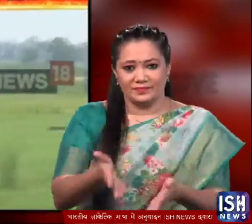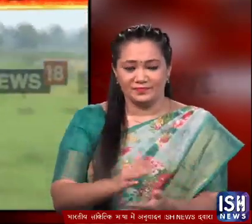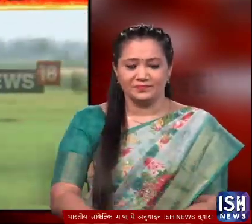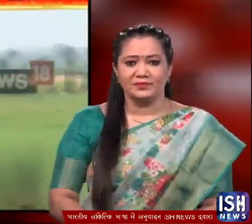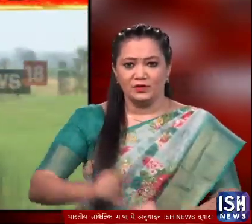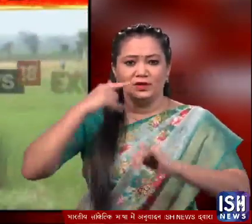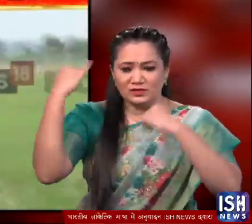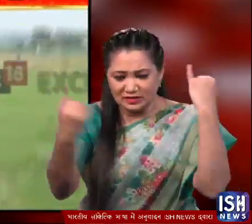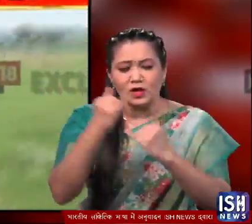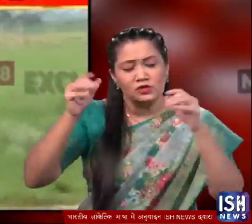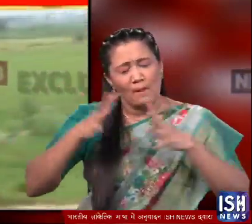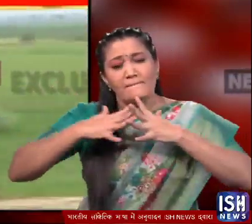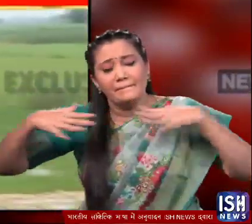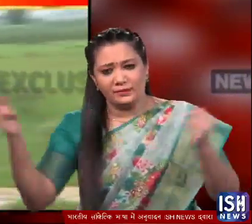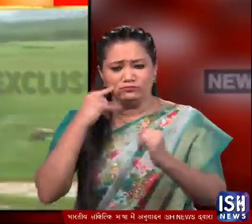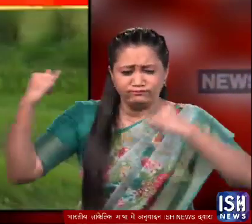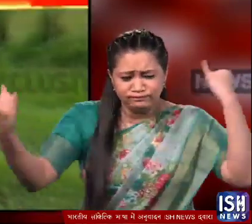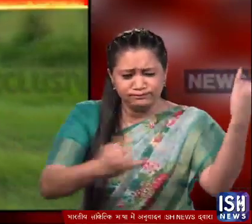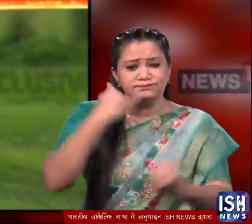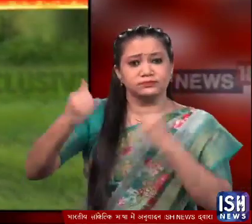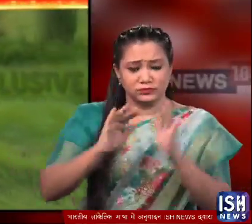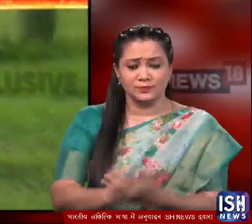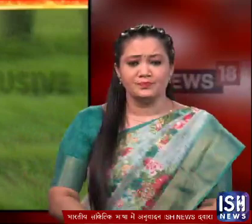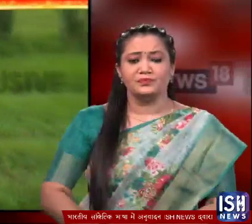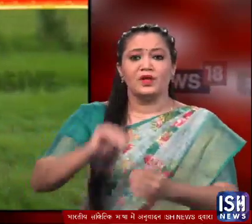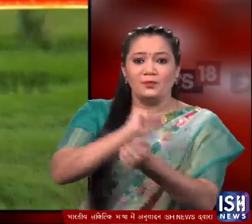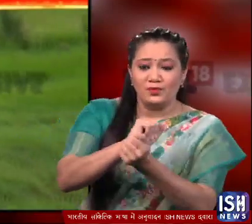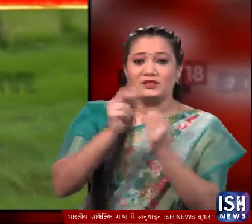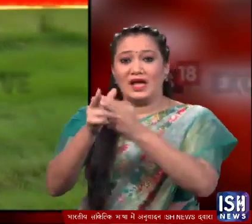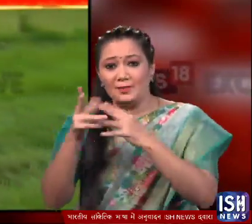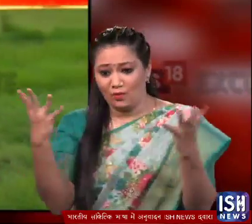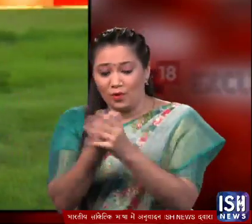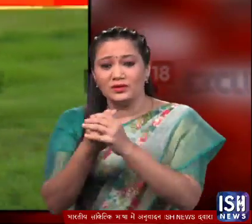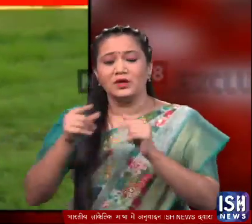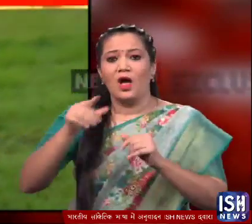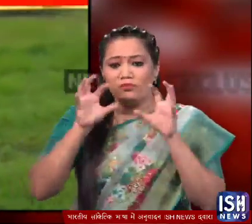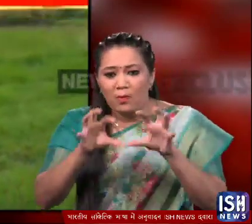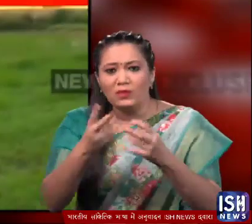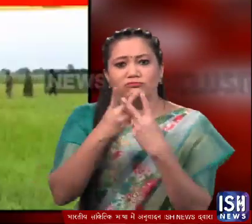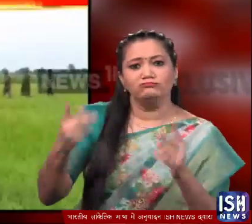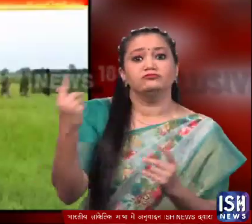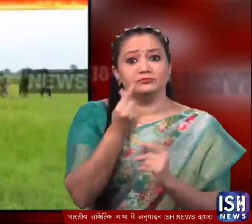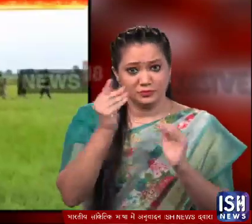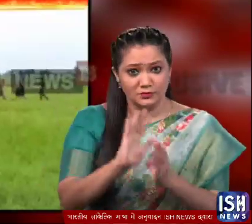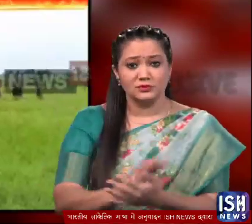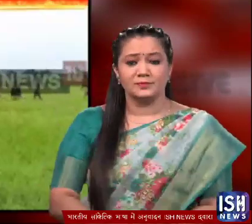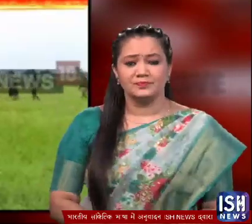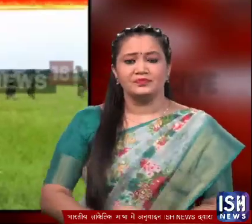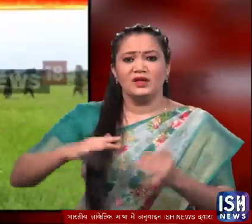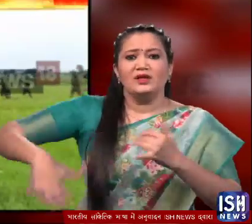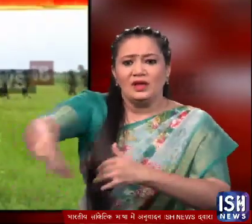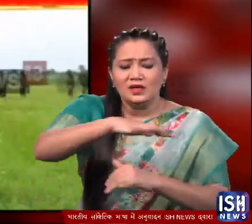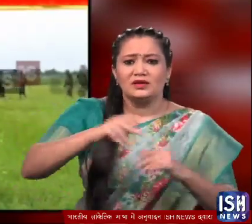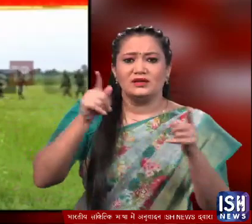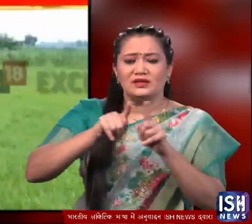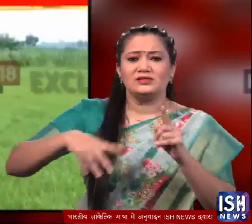सर्च ऑपरेशन अभी भी बड़े पैमाने पर जारी है। पुलिस और सेना के ज्वाइंट ऑपरेशन में खोजी कुत्तों की मदद भी ली गई। इन लोगों ने सांबा के